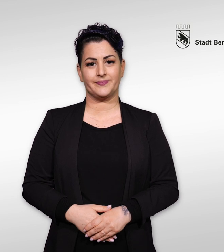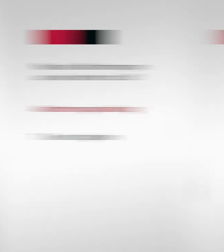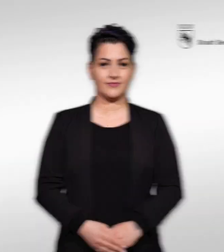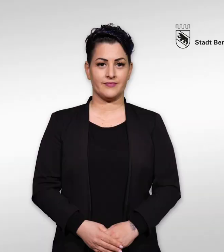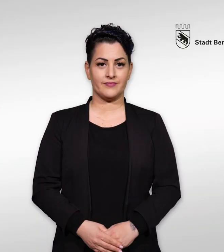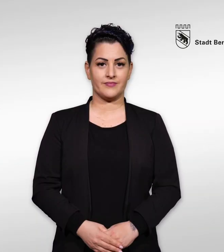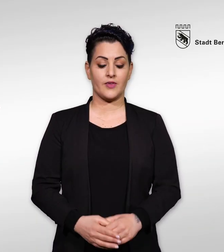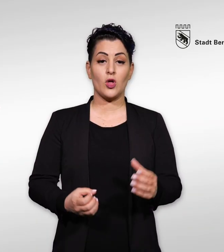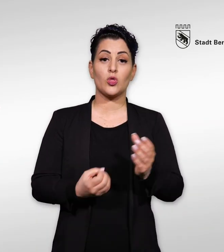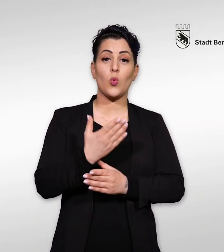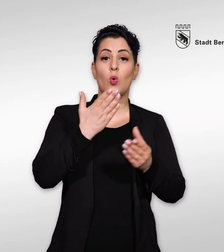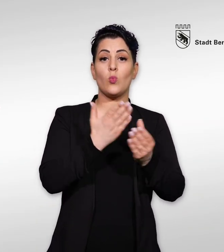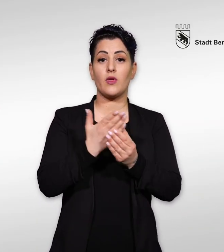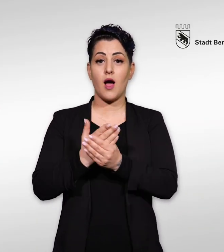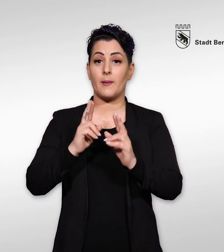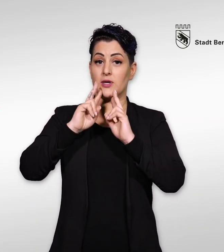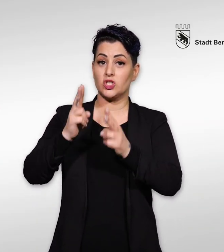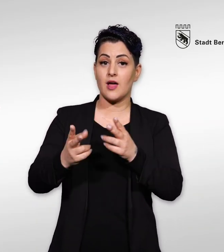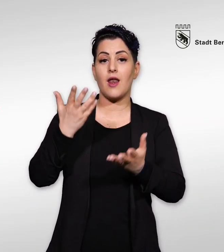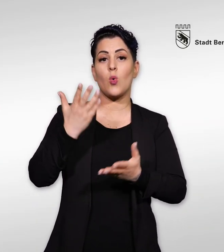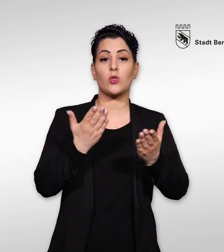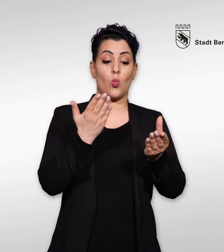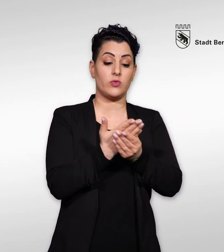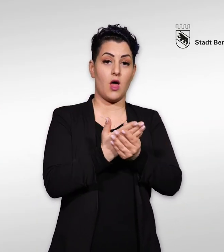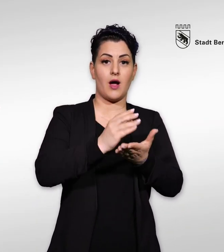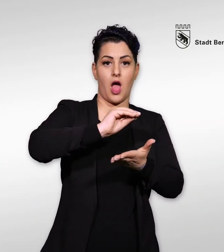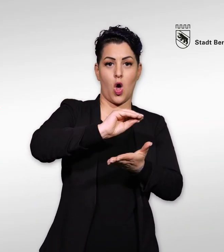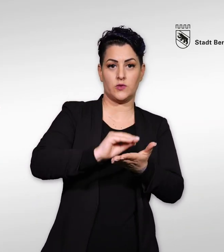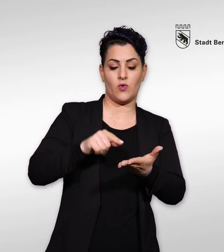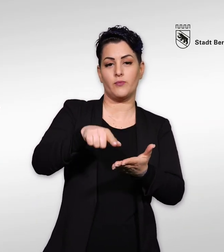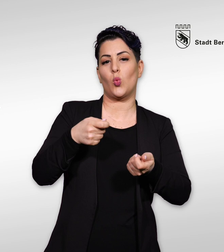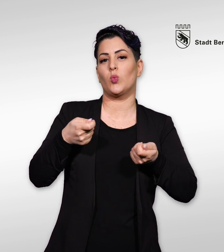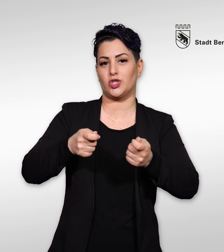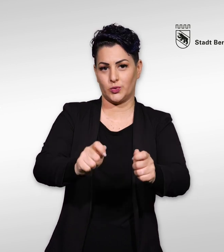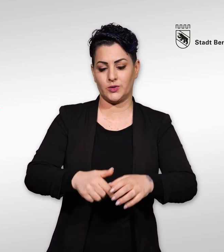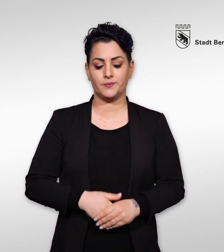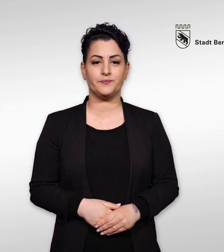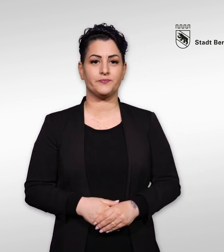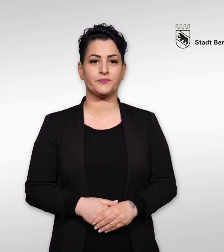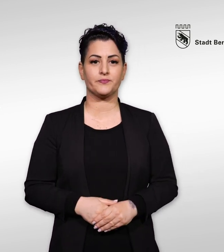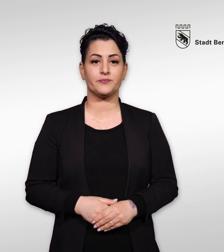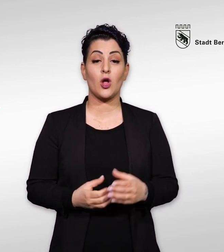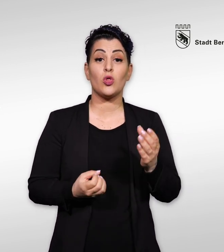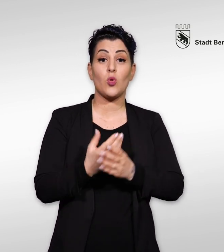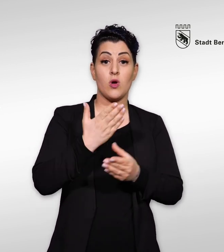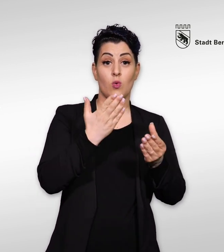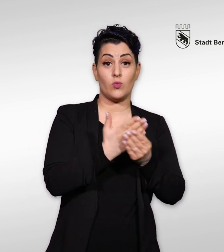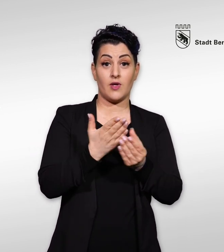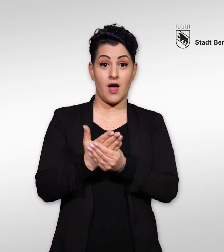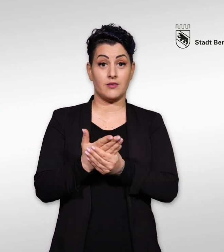Neue Unterlagen bestellen oder Unterstützung beim Ausfüllen der Unterlagen erhalten. Neue Unterlagen